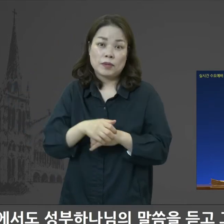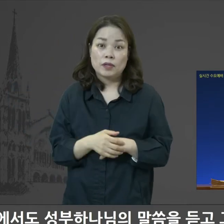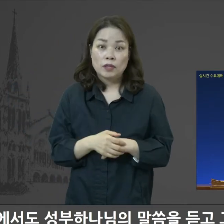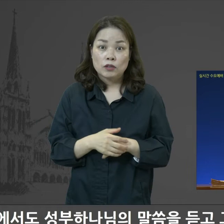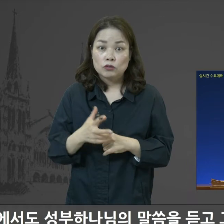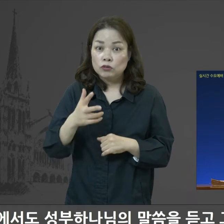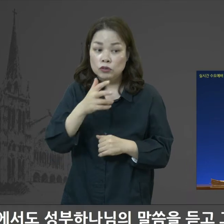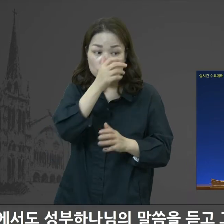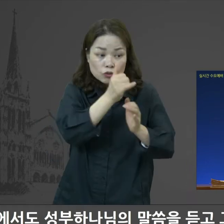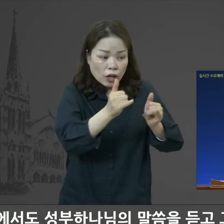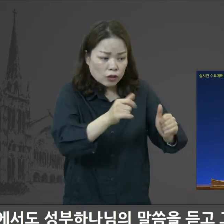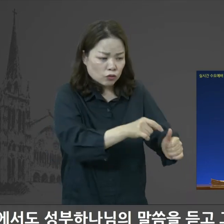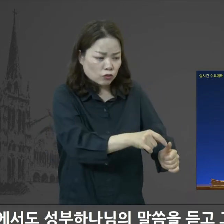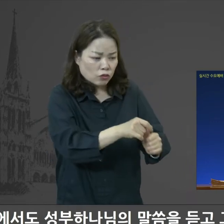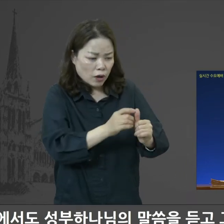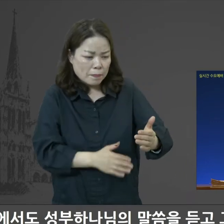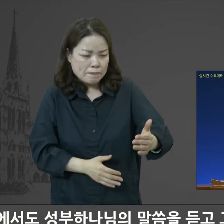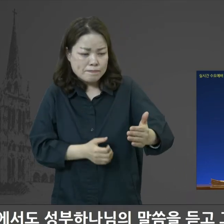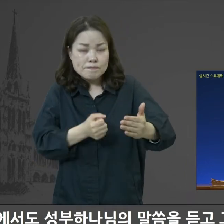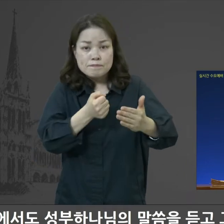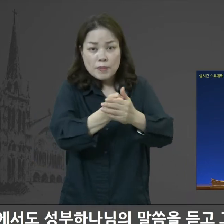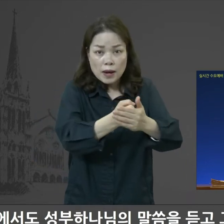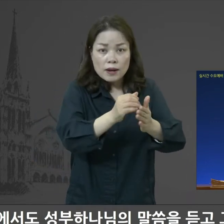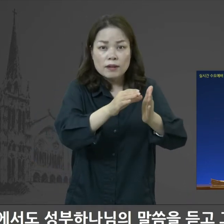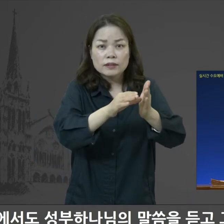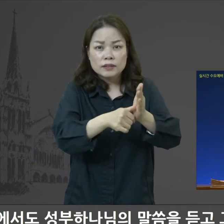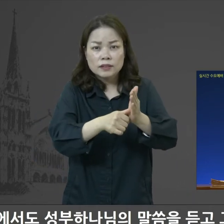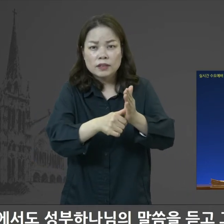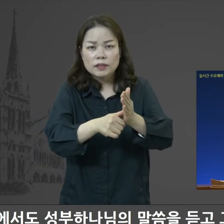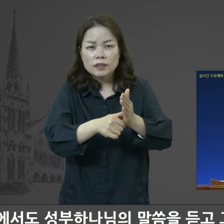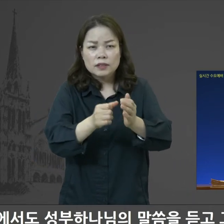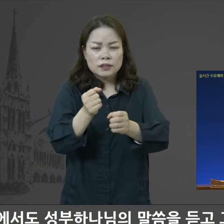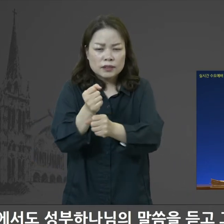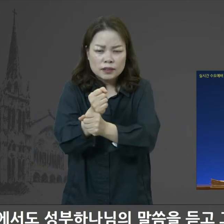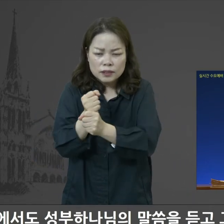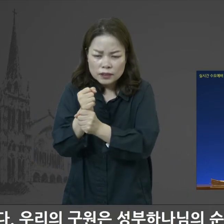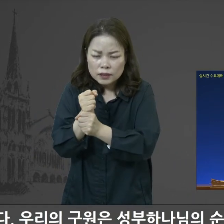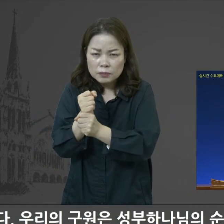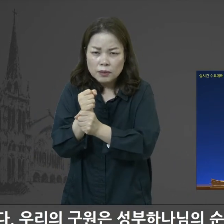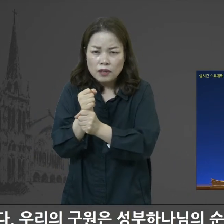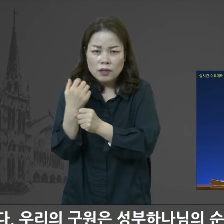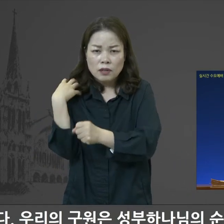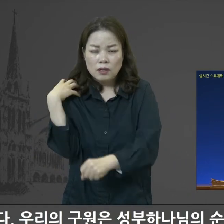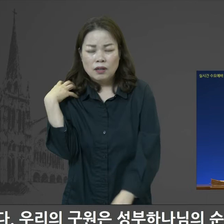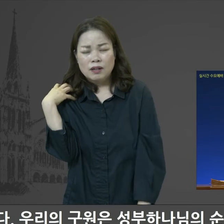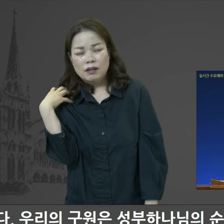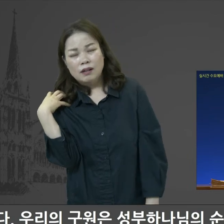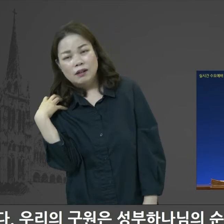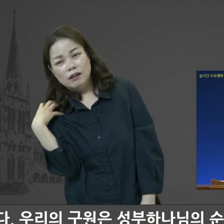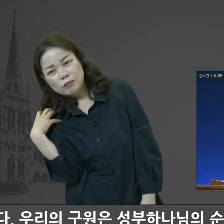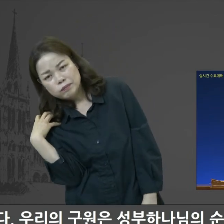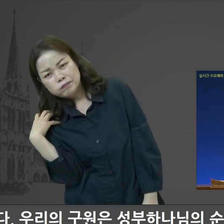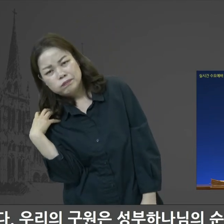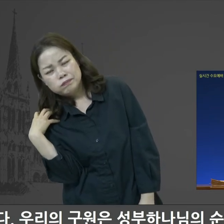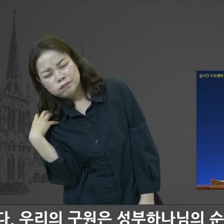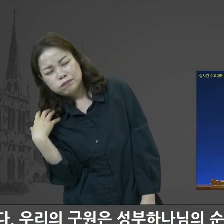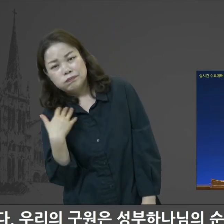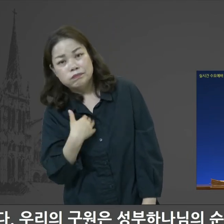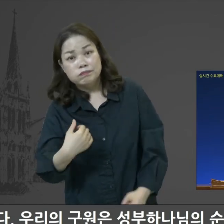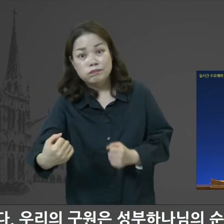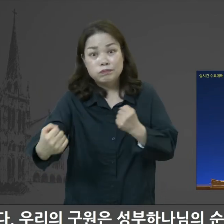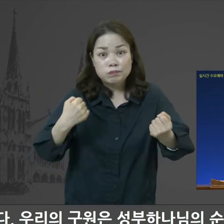하나님께서 죄인을 구원하기로 작정하셨을 때 그 짐이 가늠할 수 없을 만큼 크고 무거운 것임을